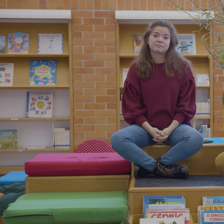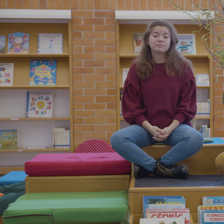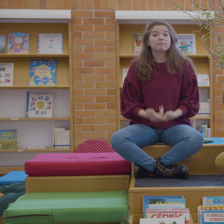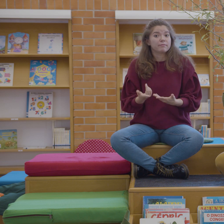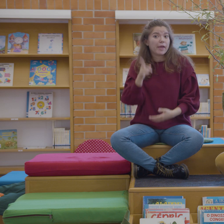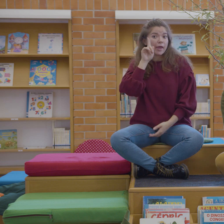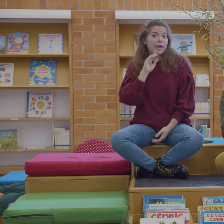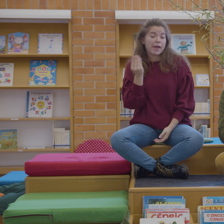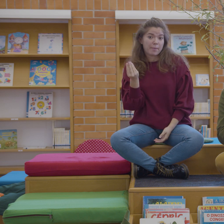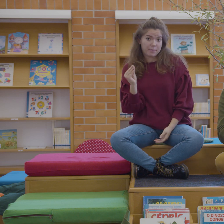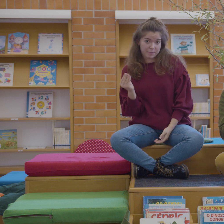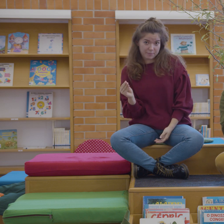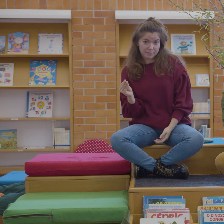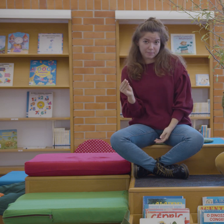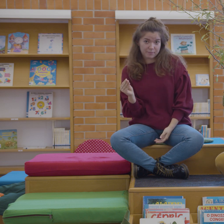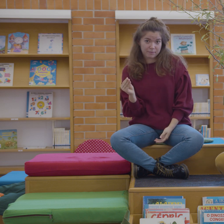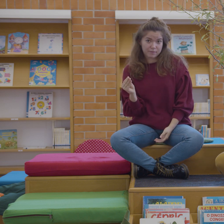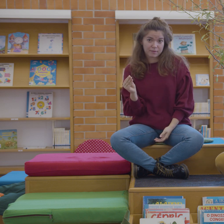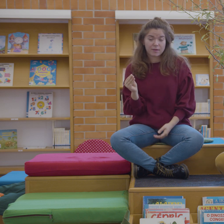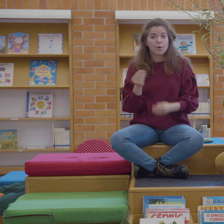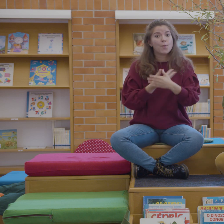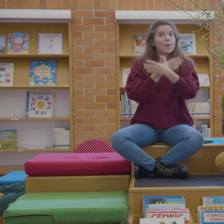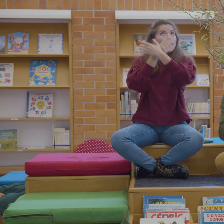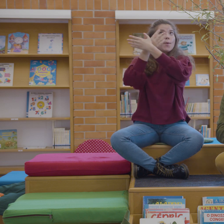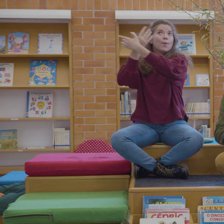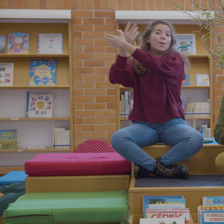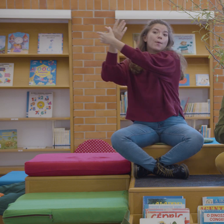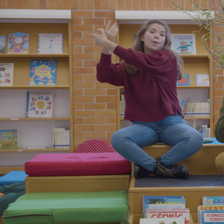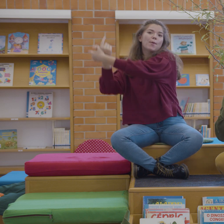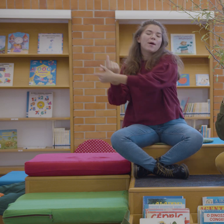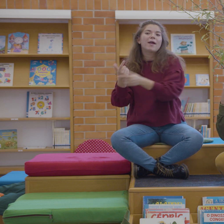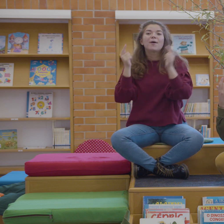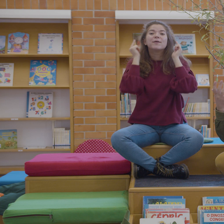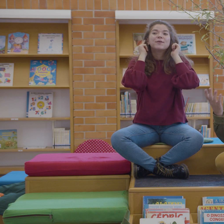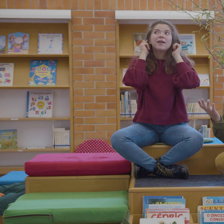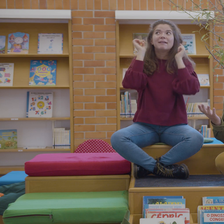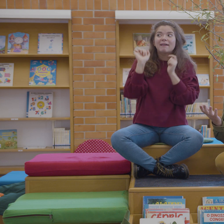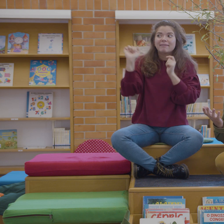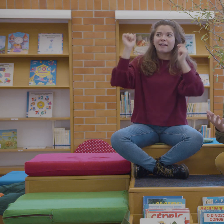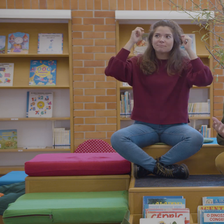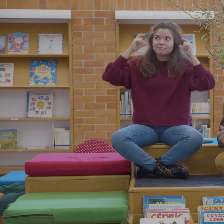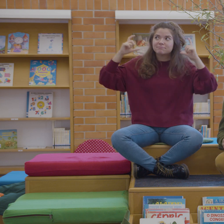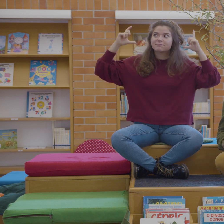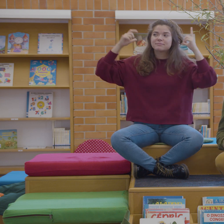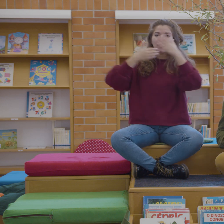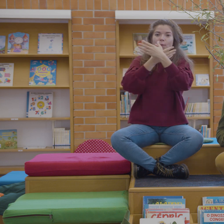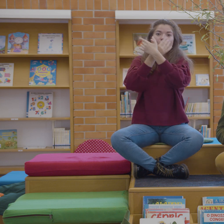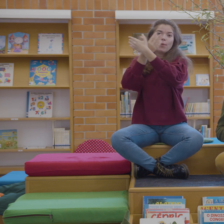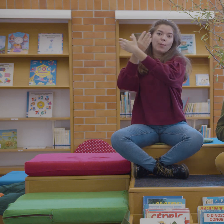E a Mara saiu a voar com as suas orelhas grandes.